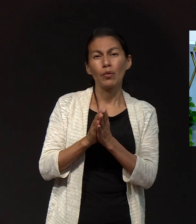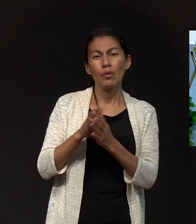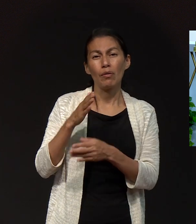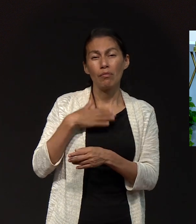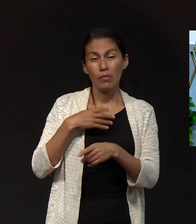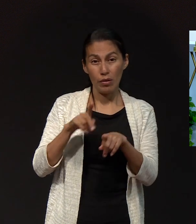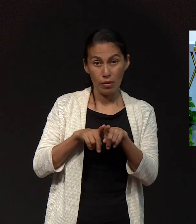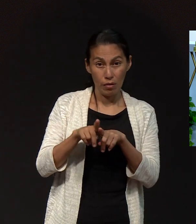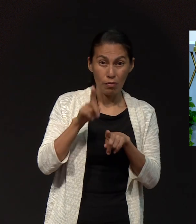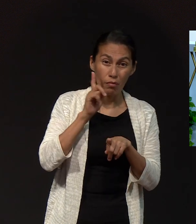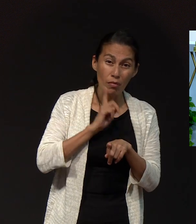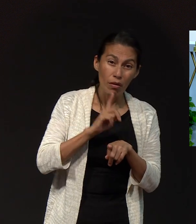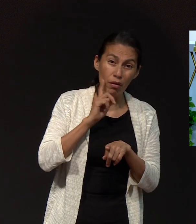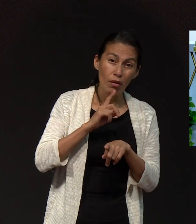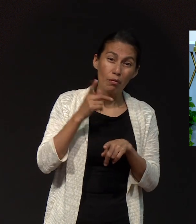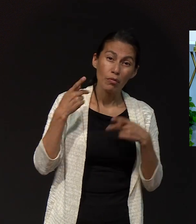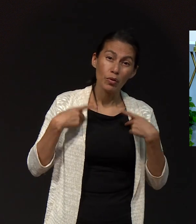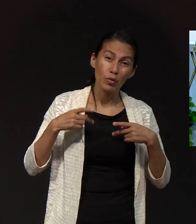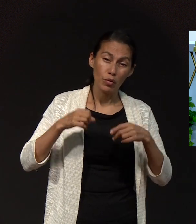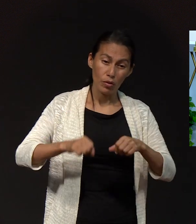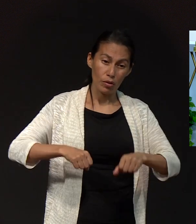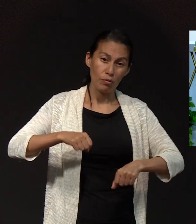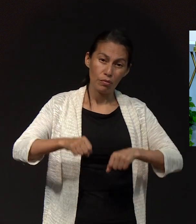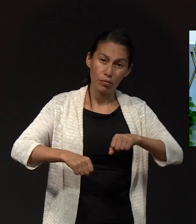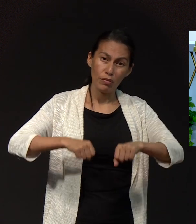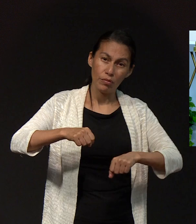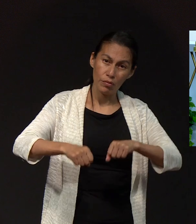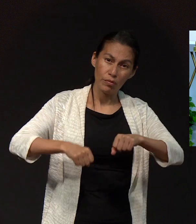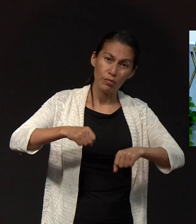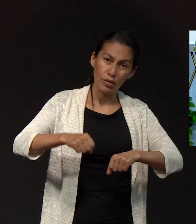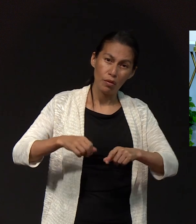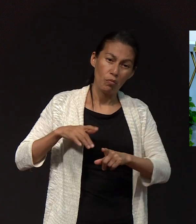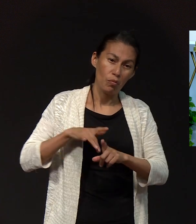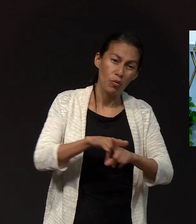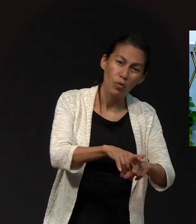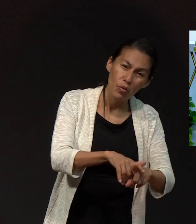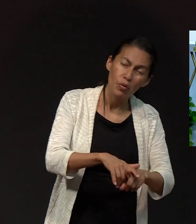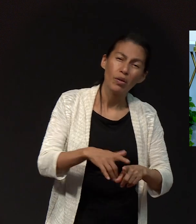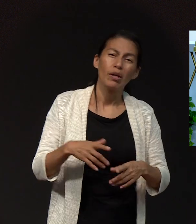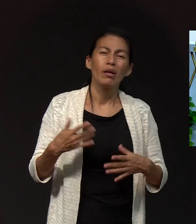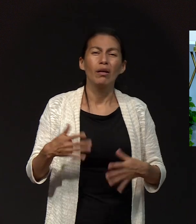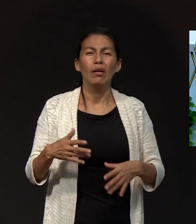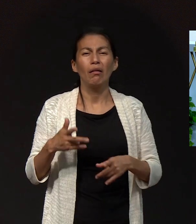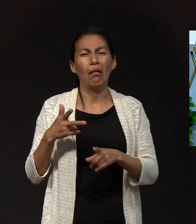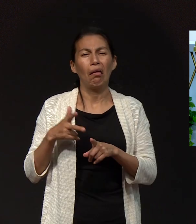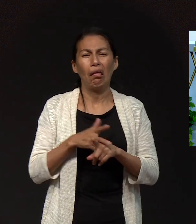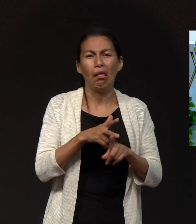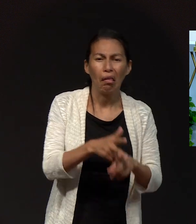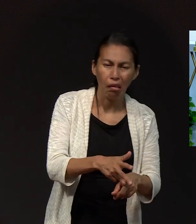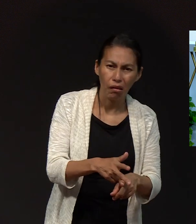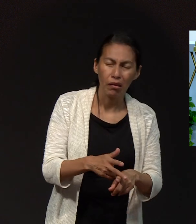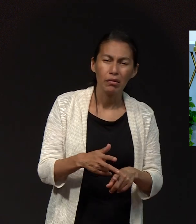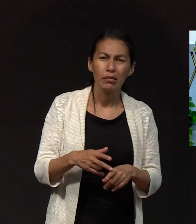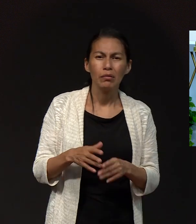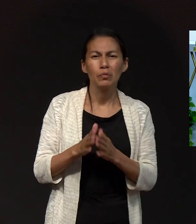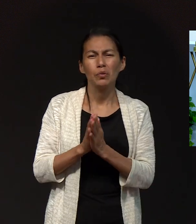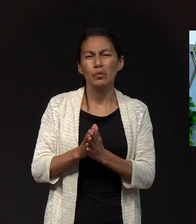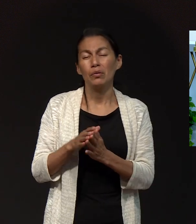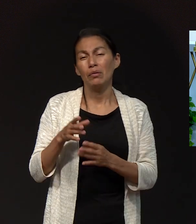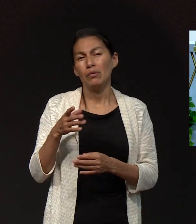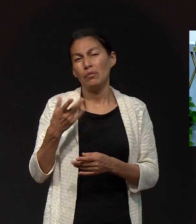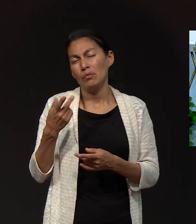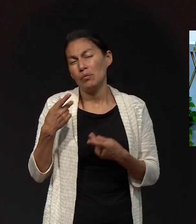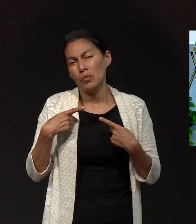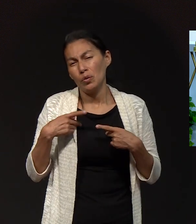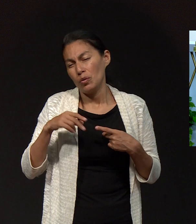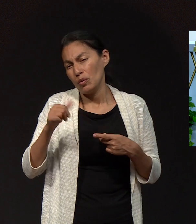hermana Que la atropelló Un ciclista Que por favor No sea nada grave Y por dos hermanos Que ella Les donó el riñón Para que